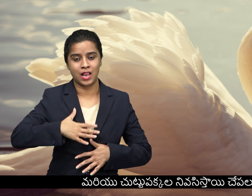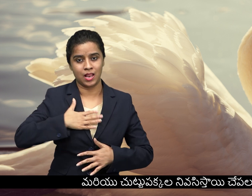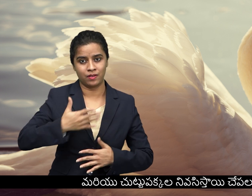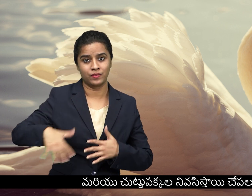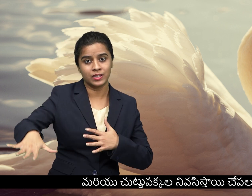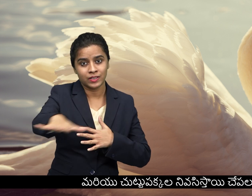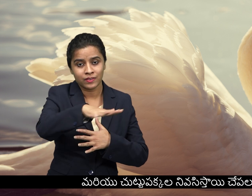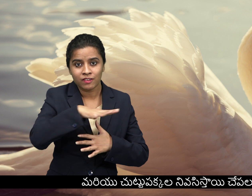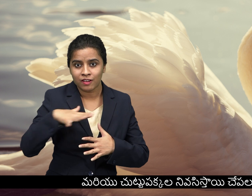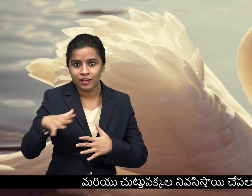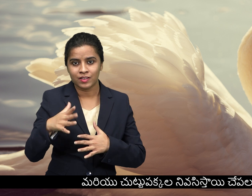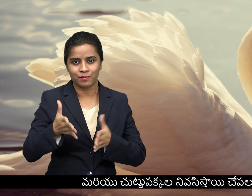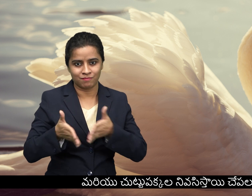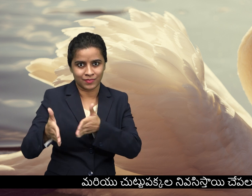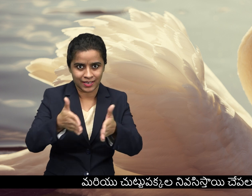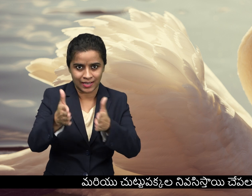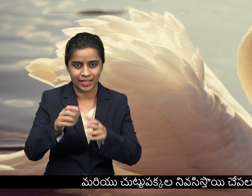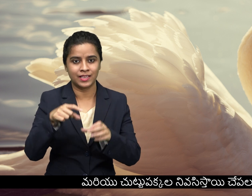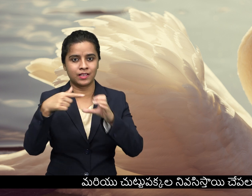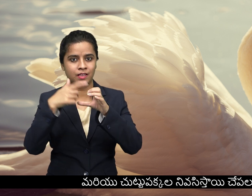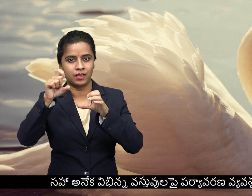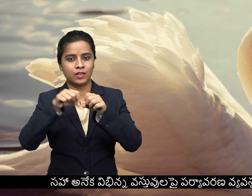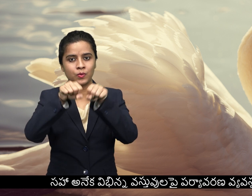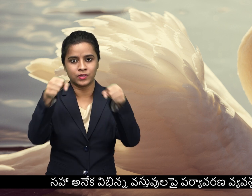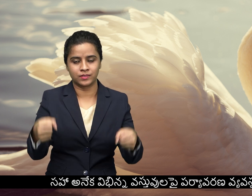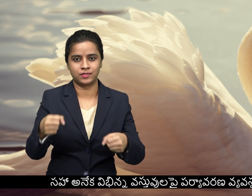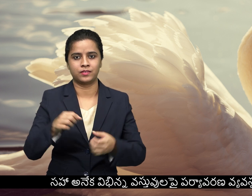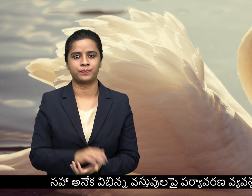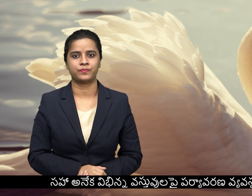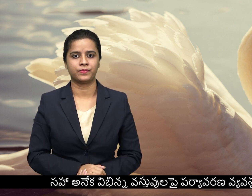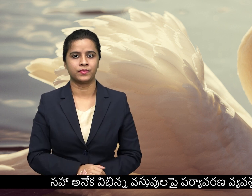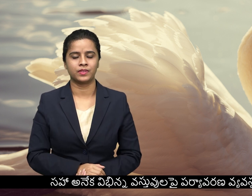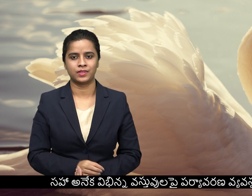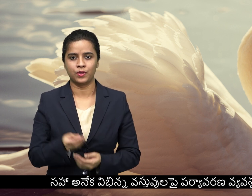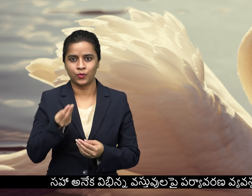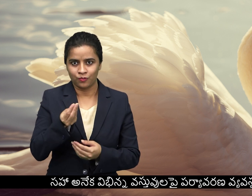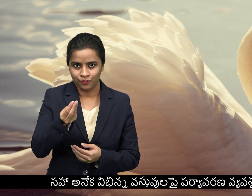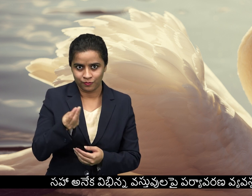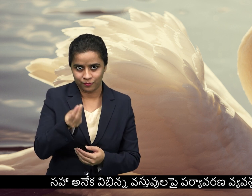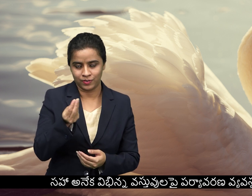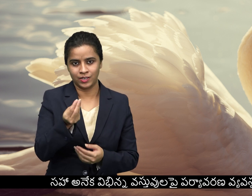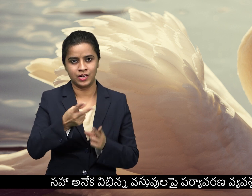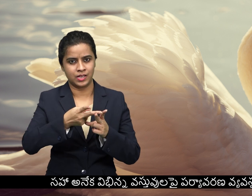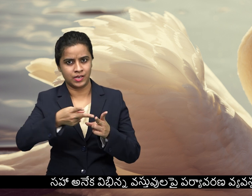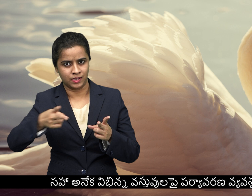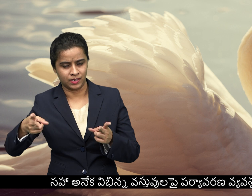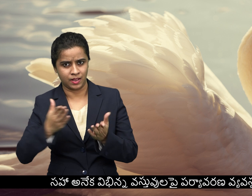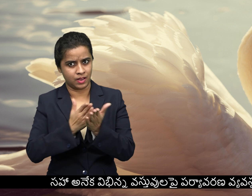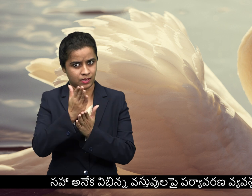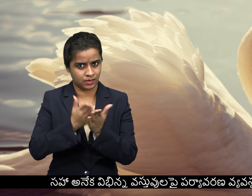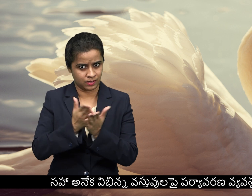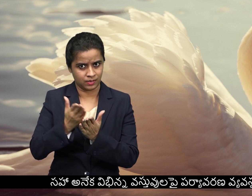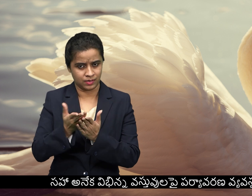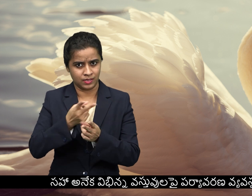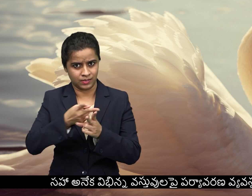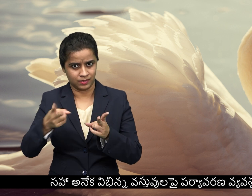మరియు చుట్టుపక్కల నివసిస్తాయి. చేపలతో సహా అనేక విభిన్న వస్తువులపై పర్యావరణ వ్యవస్థ